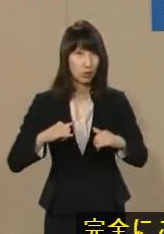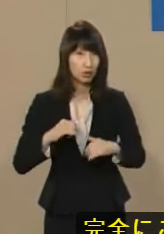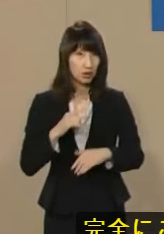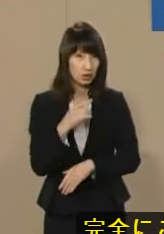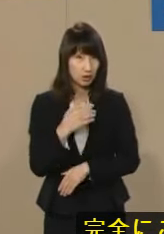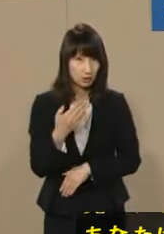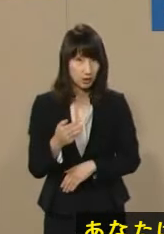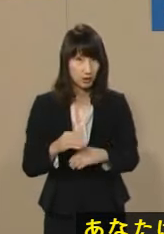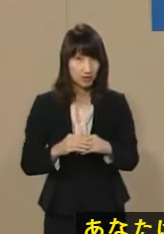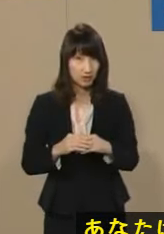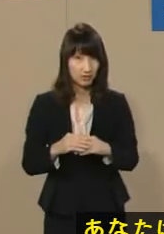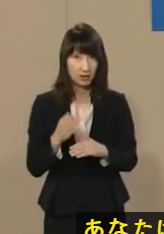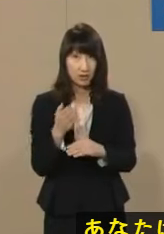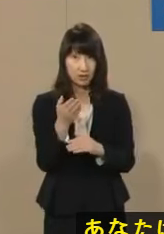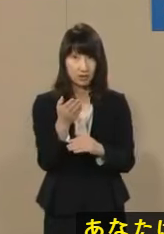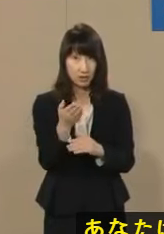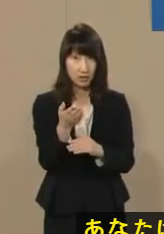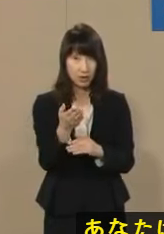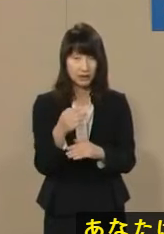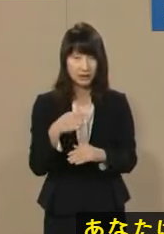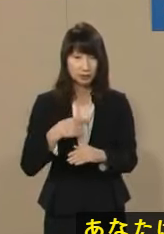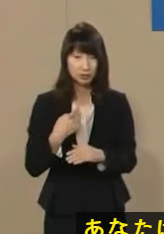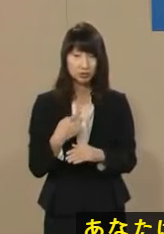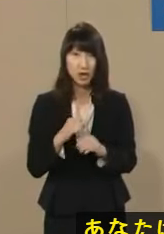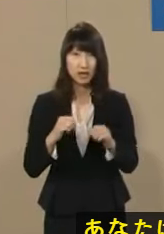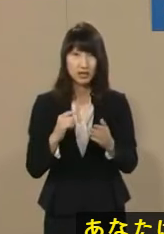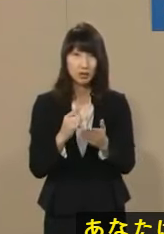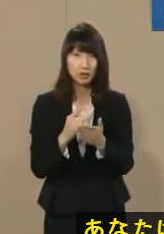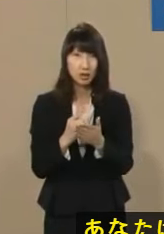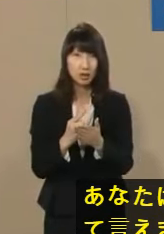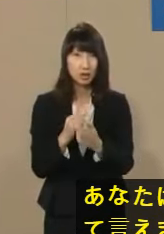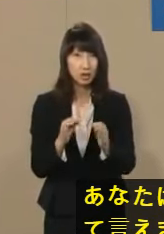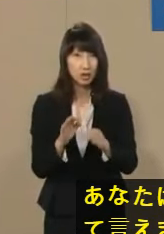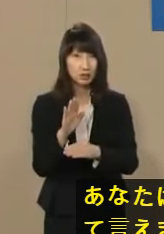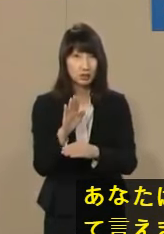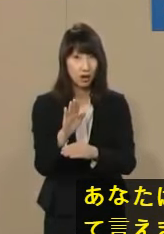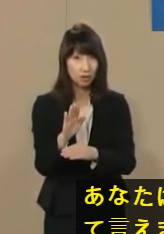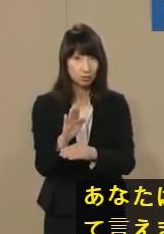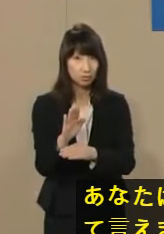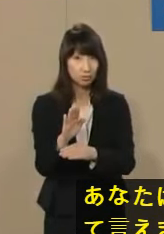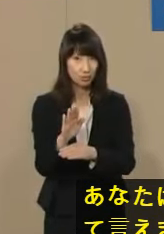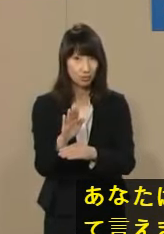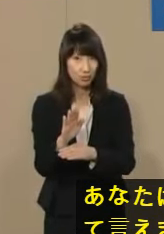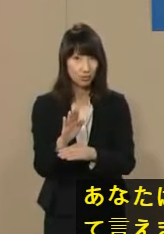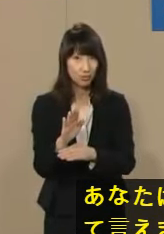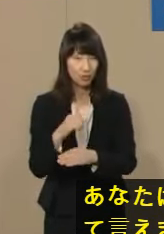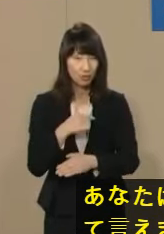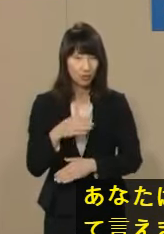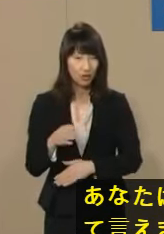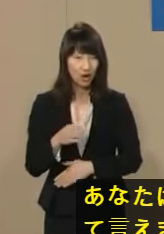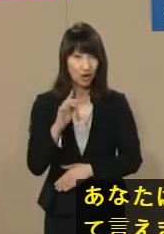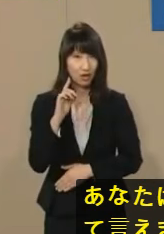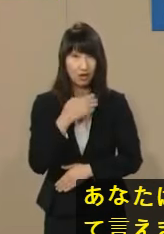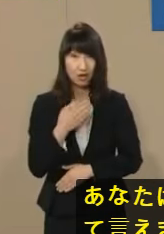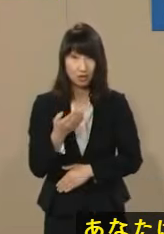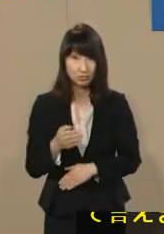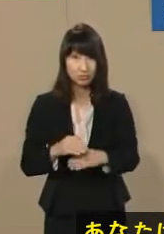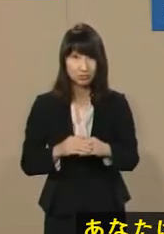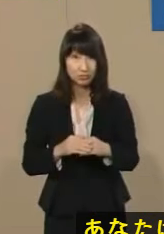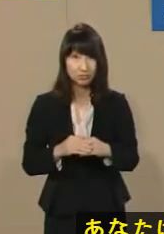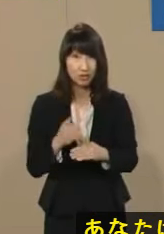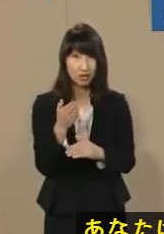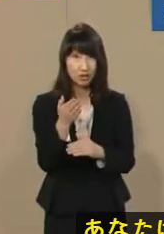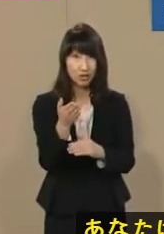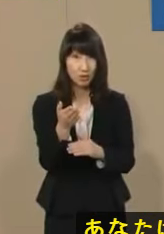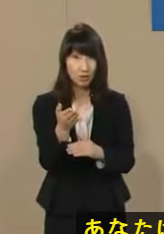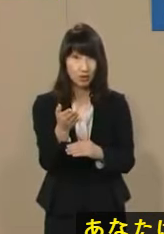えますか？あなたは自分がただ生きているだけで価値がある存在だと心から思えますか？あな